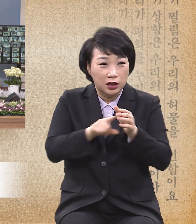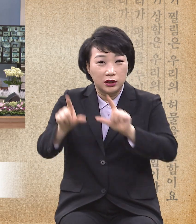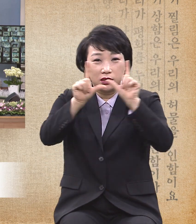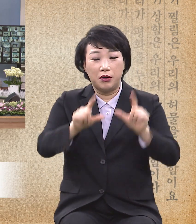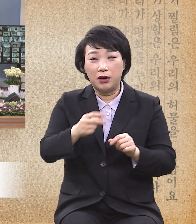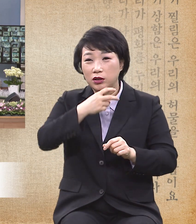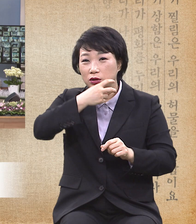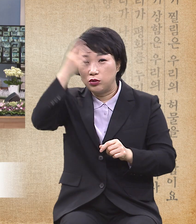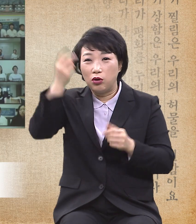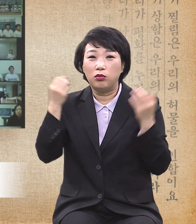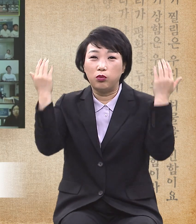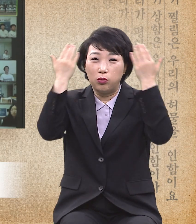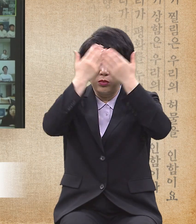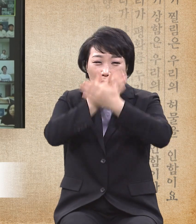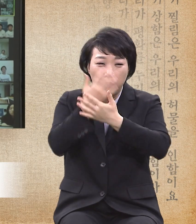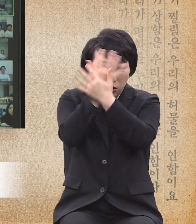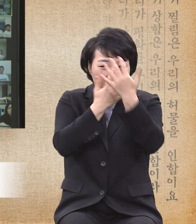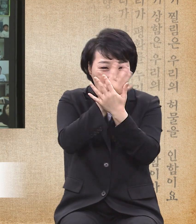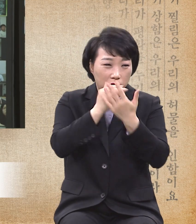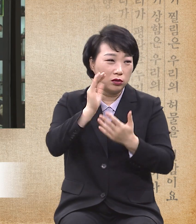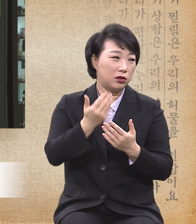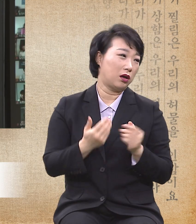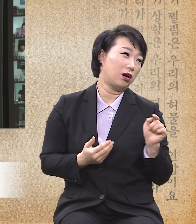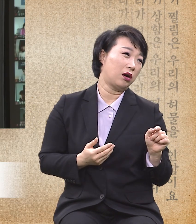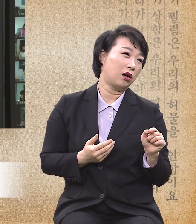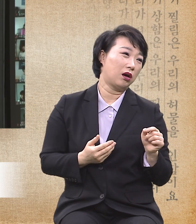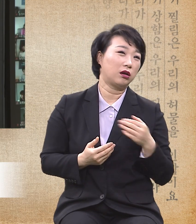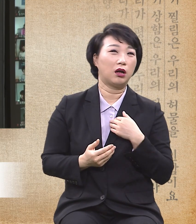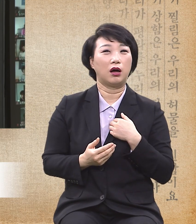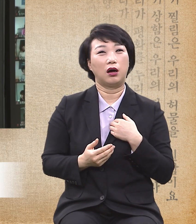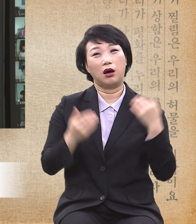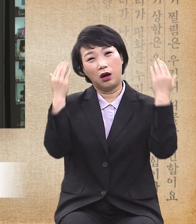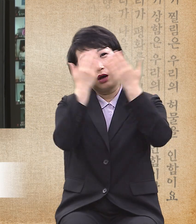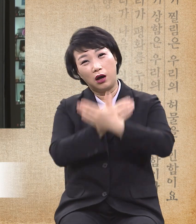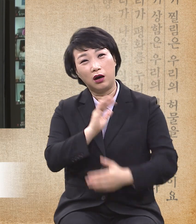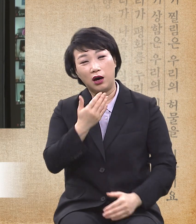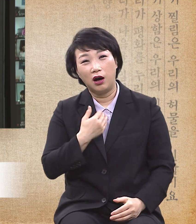신앙생활의 총명이 흐려져. 어두워져.